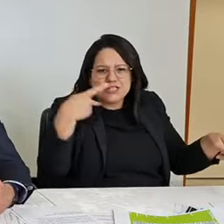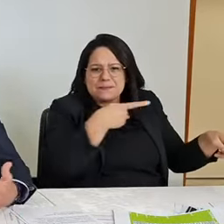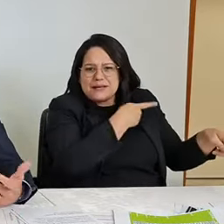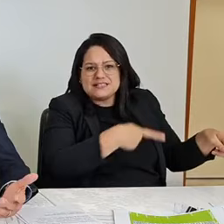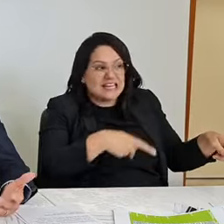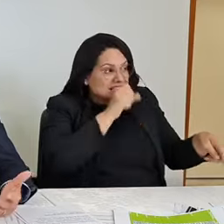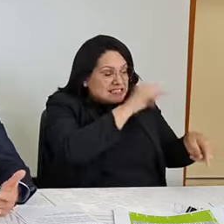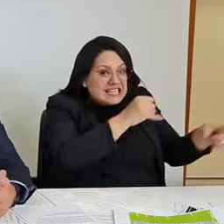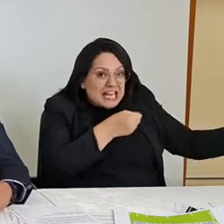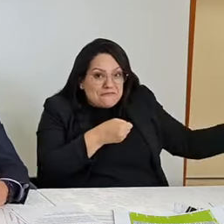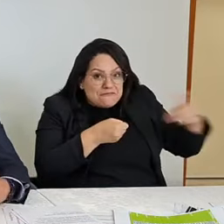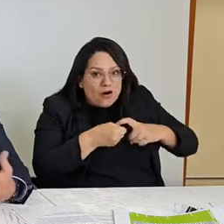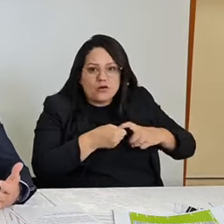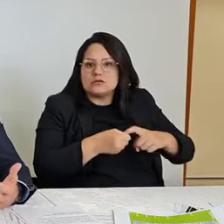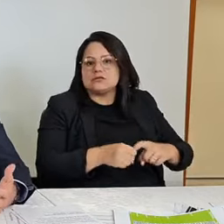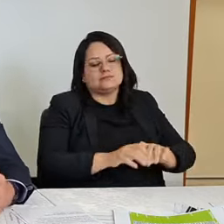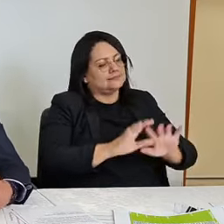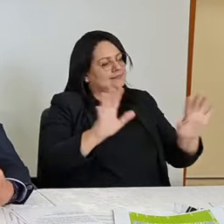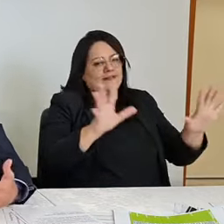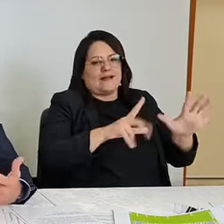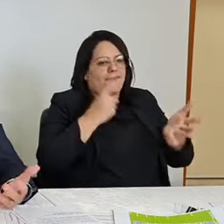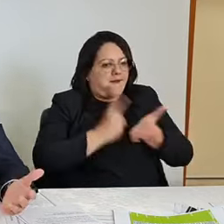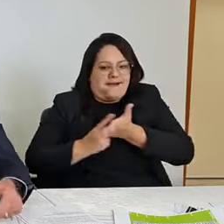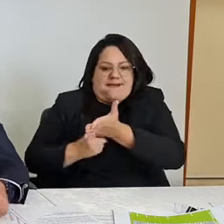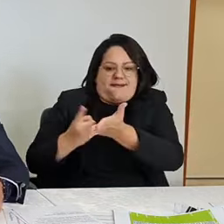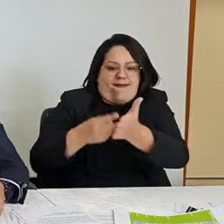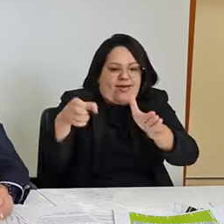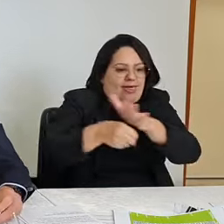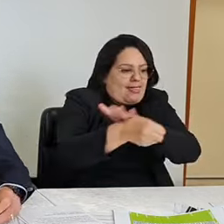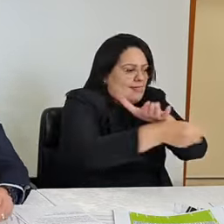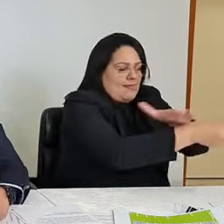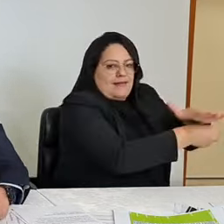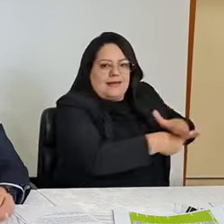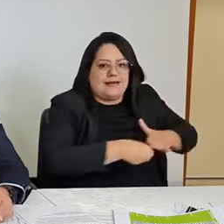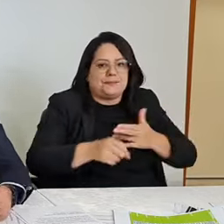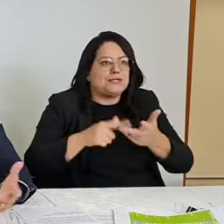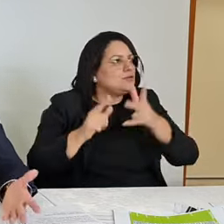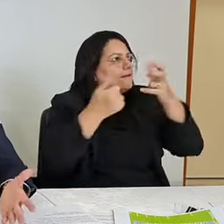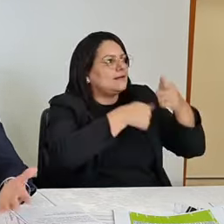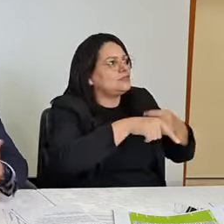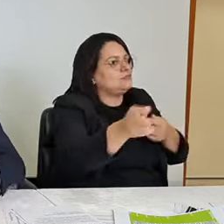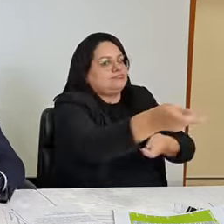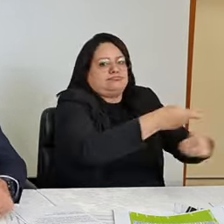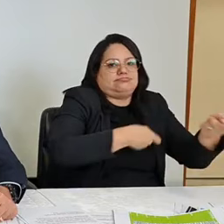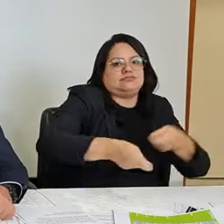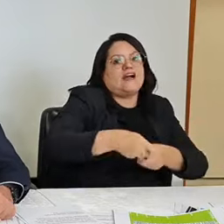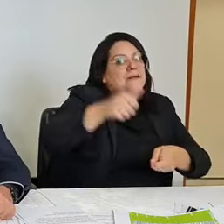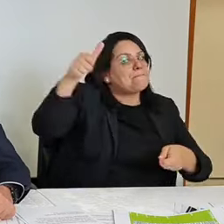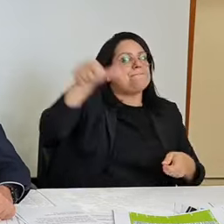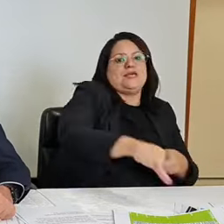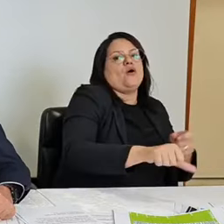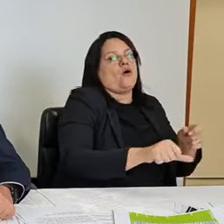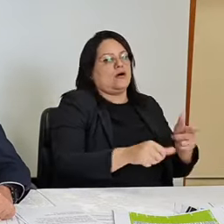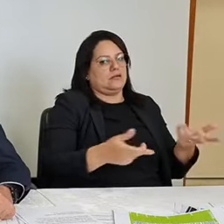pessoa voltar, com toda certeza, ele vai aparelhar novamente essas instituições e vai fazer pior do que fez no